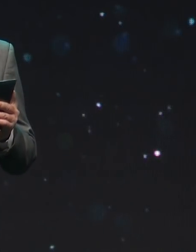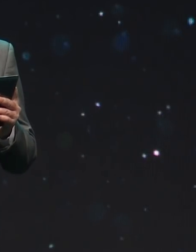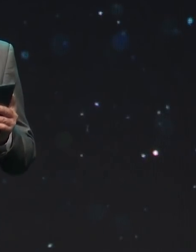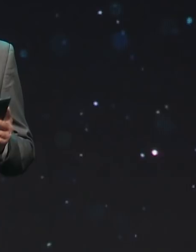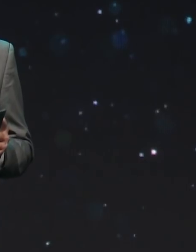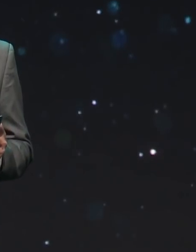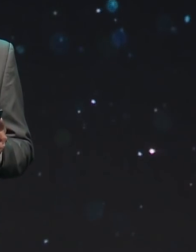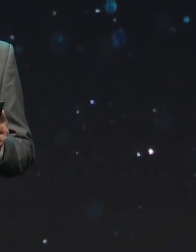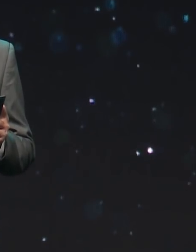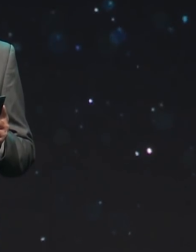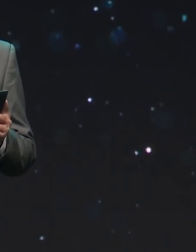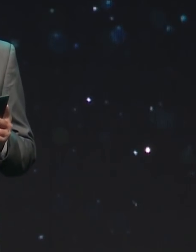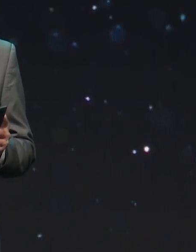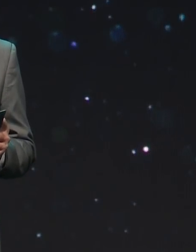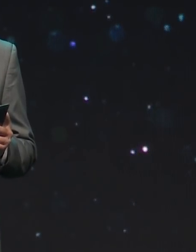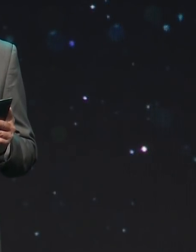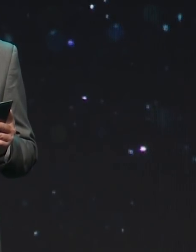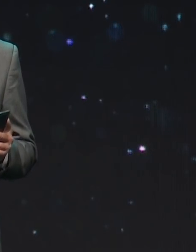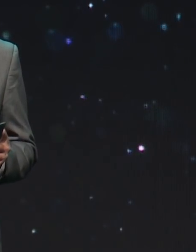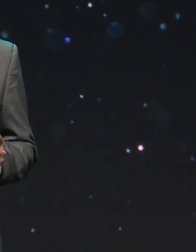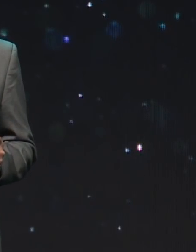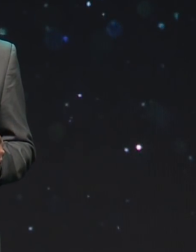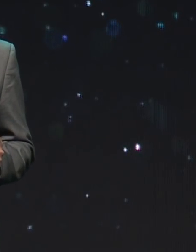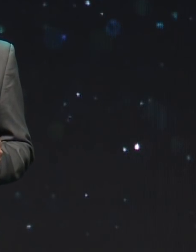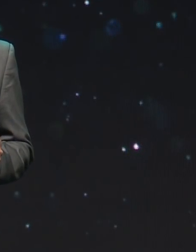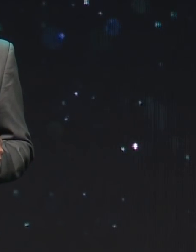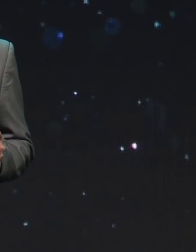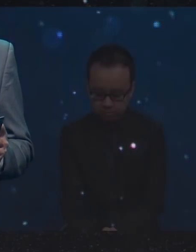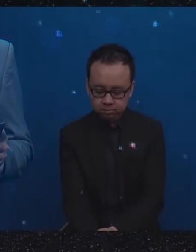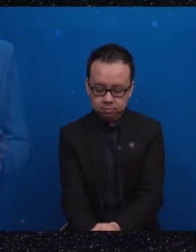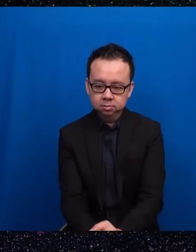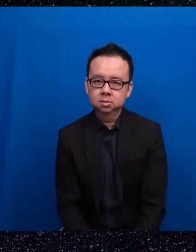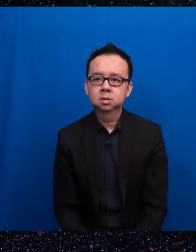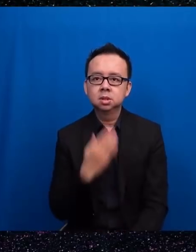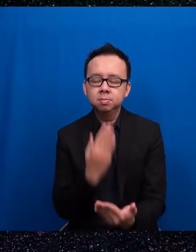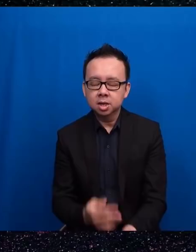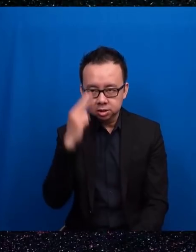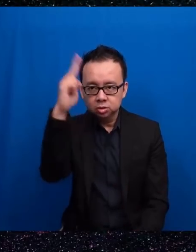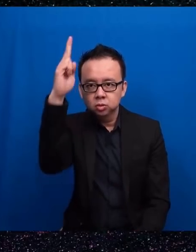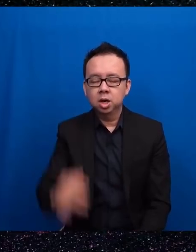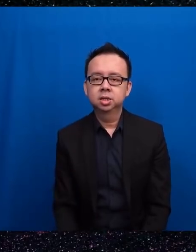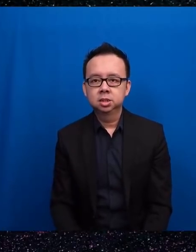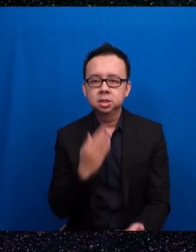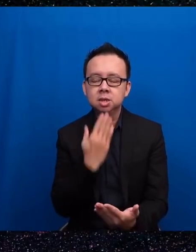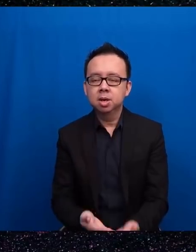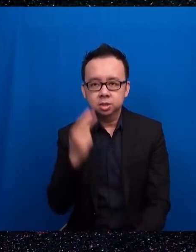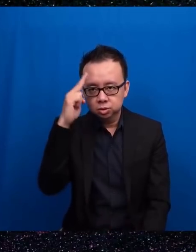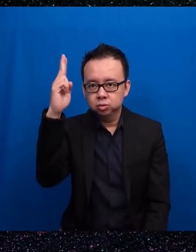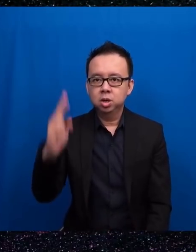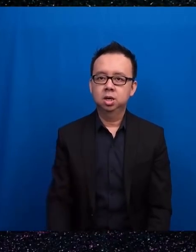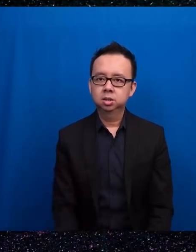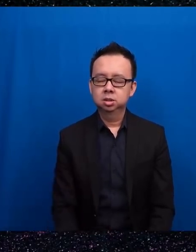kami boleh selalu merasakan dan hidup di dalam kehangatan kasih-Mu. Terima kasih Tuhan, terima kasih